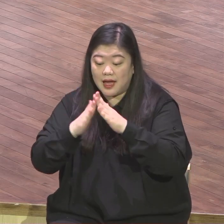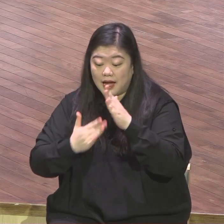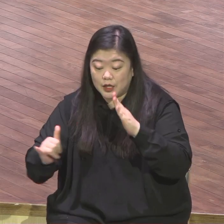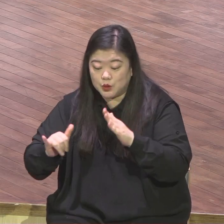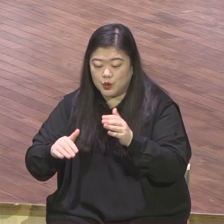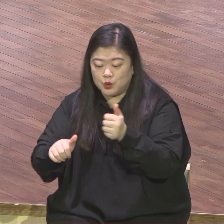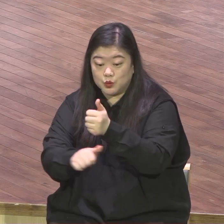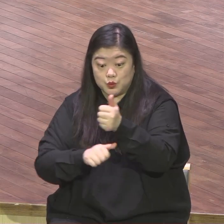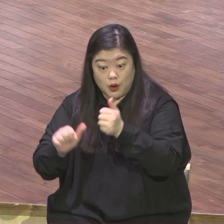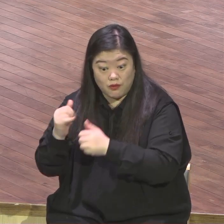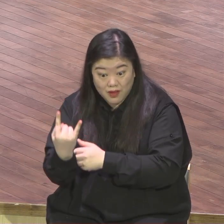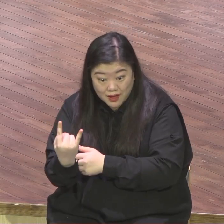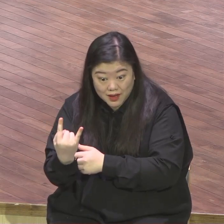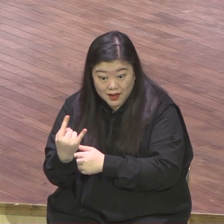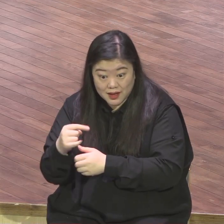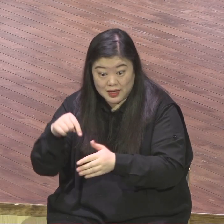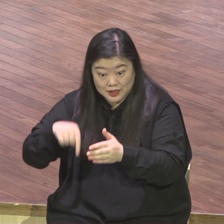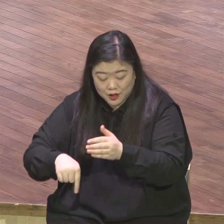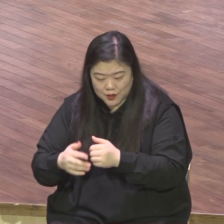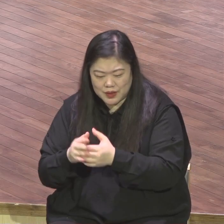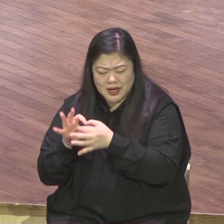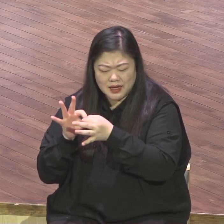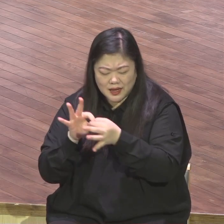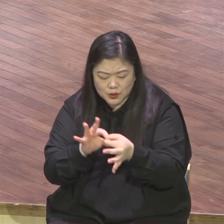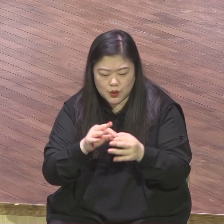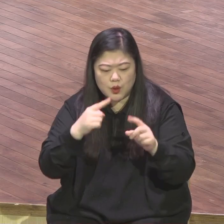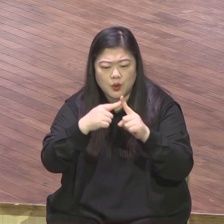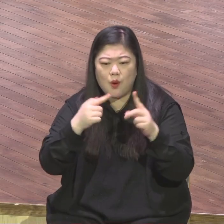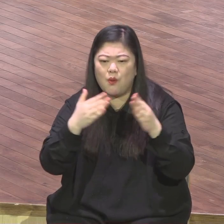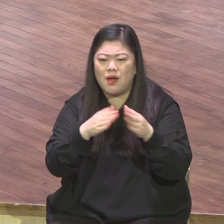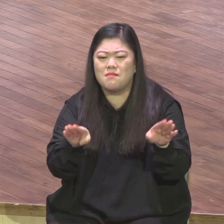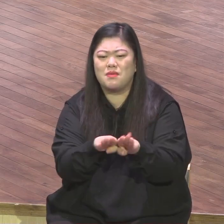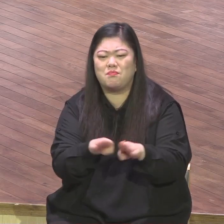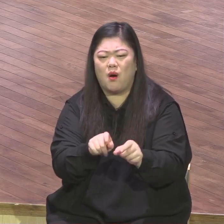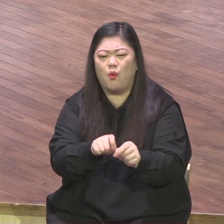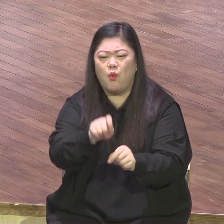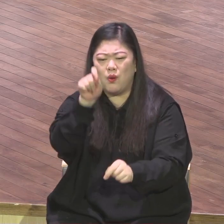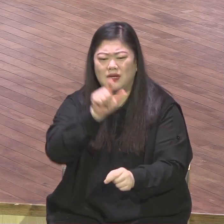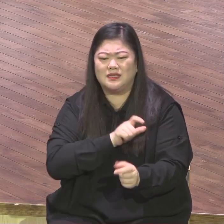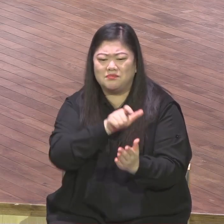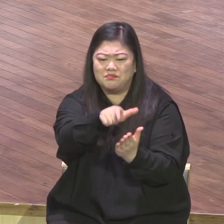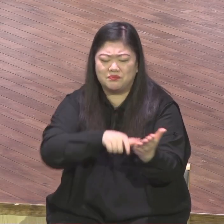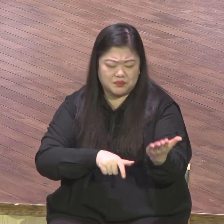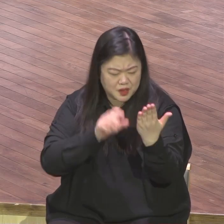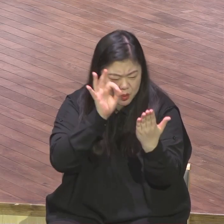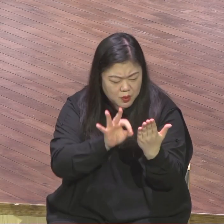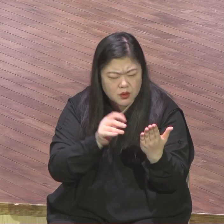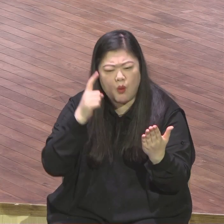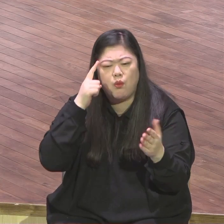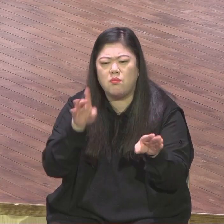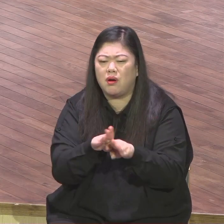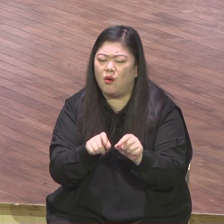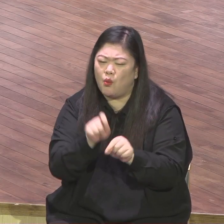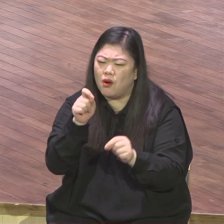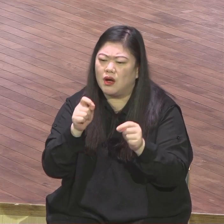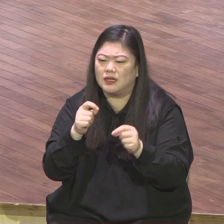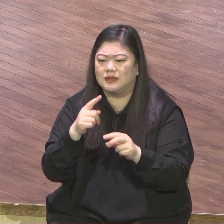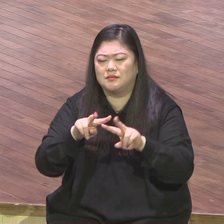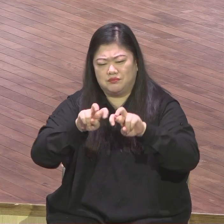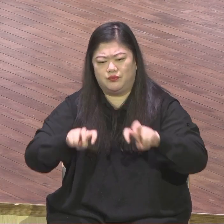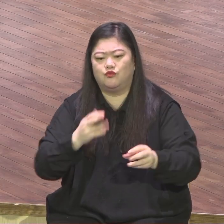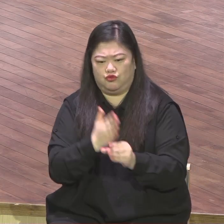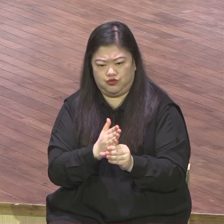우선적으로 장기 결석 이유를 다 한번 체크하고 있습니다. 건강 문제인지 정신 문제인지 가정